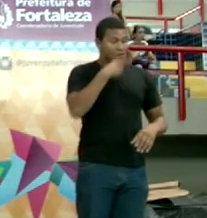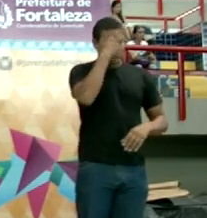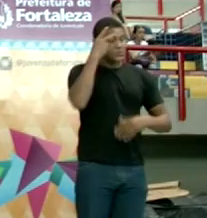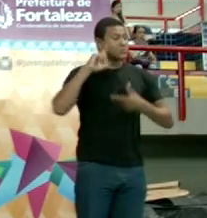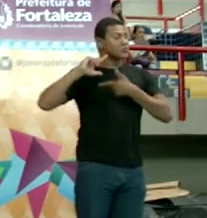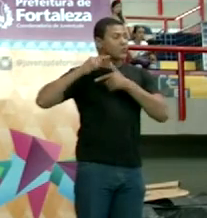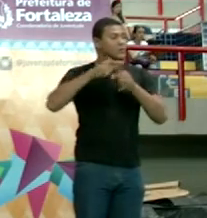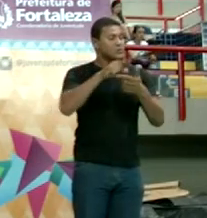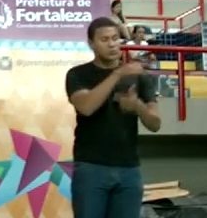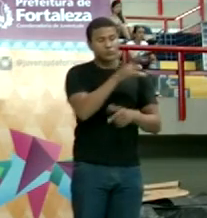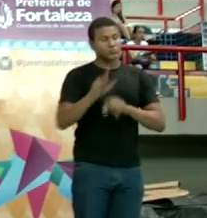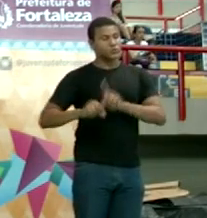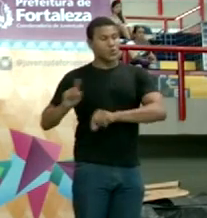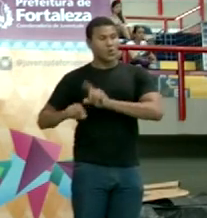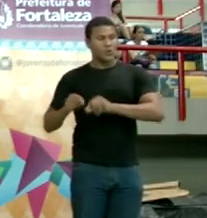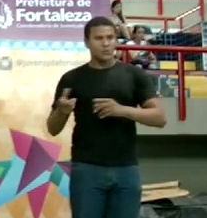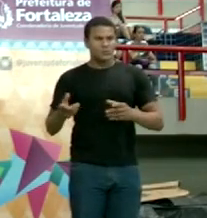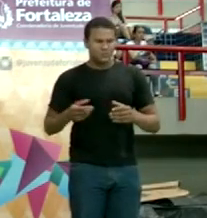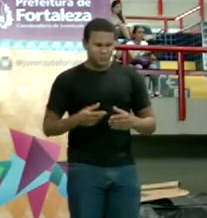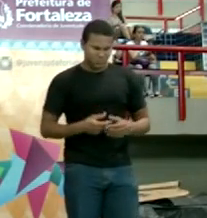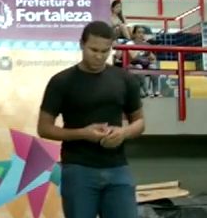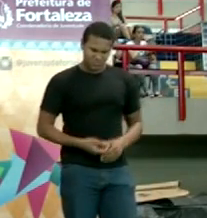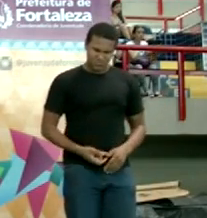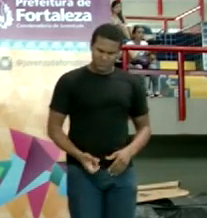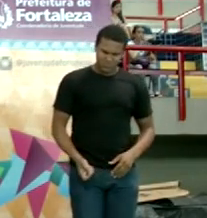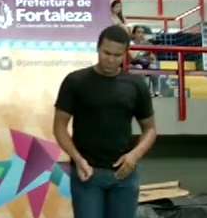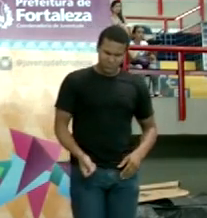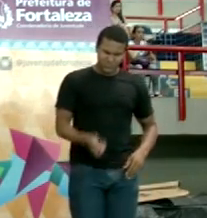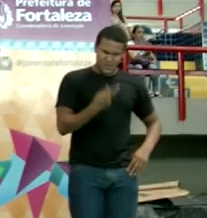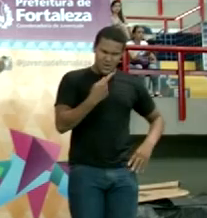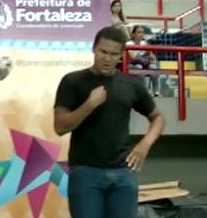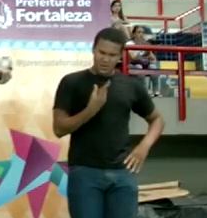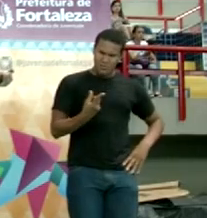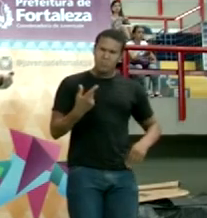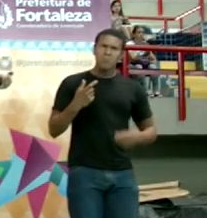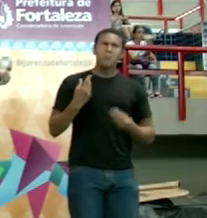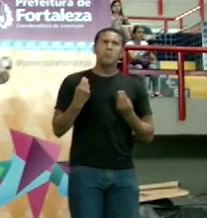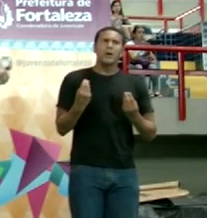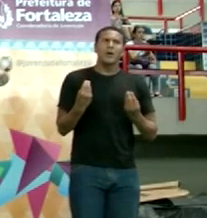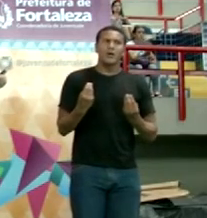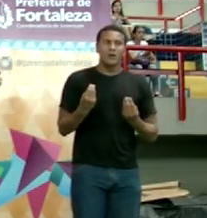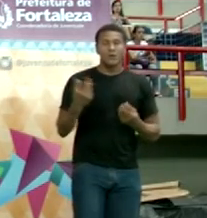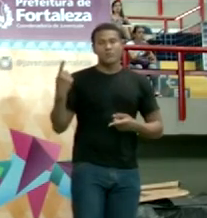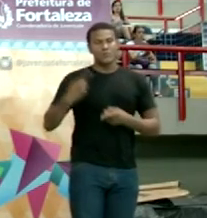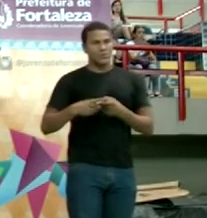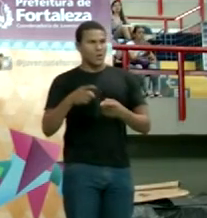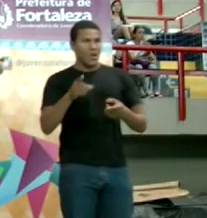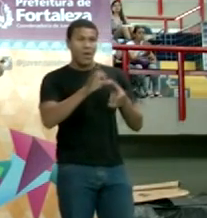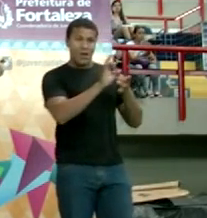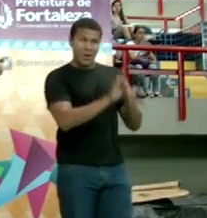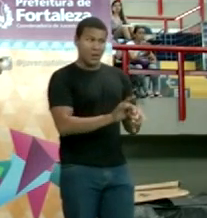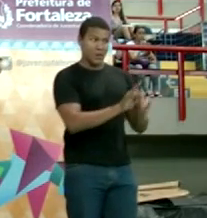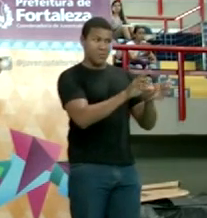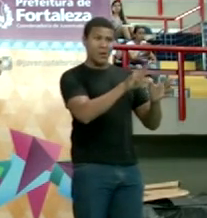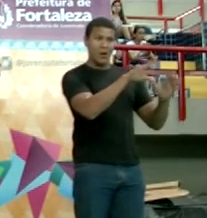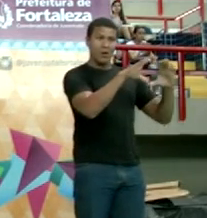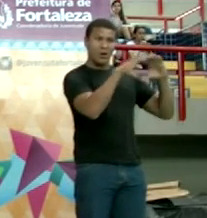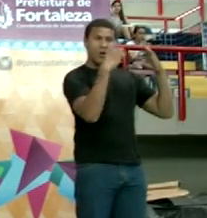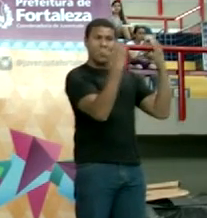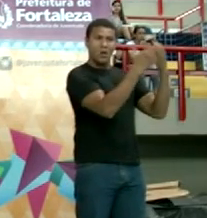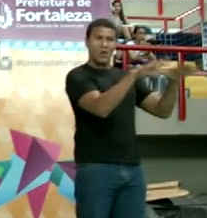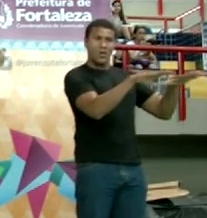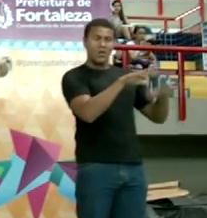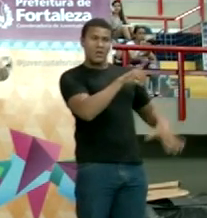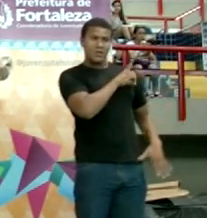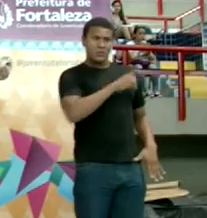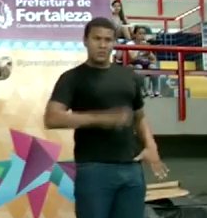Ciliano, por que tu vai fazer isso? Ora, porque o Partido Liberal vai ter a Câmara, vai estar